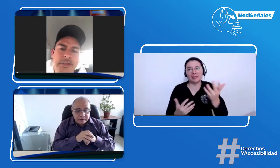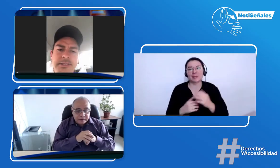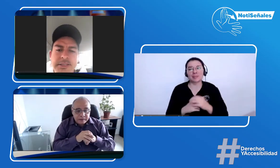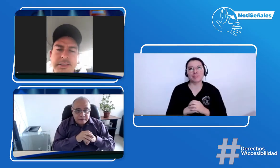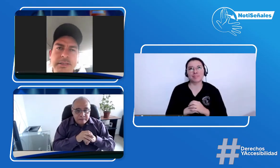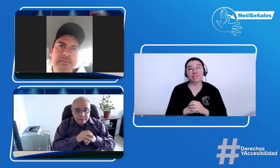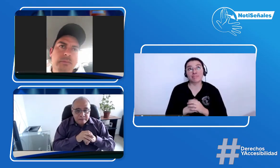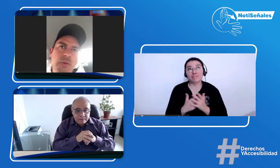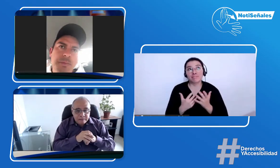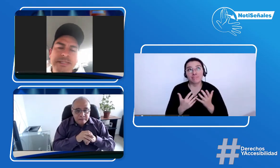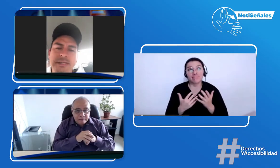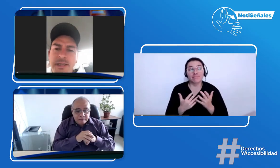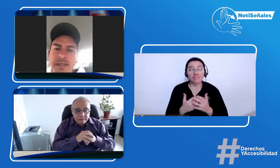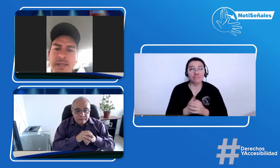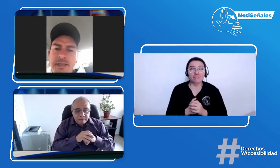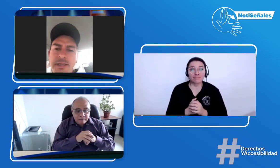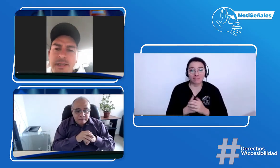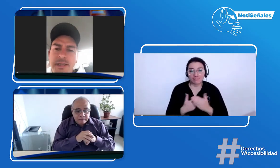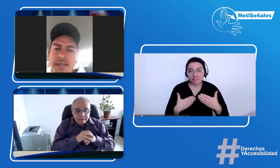Es